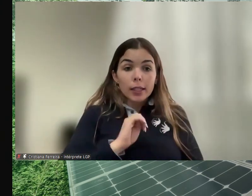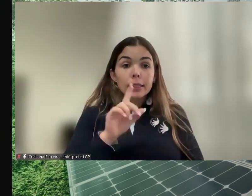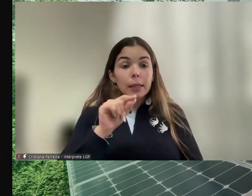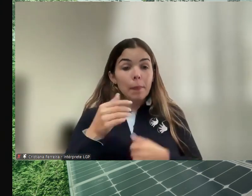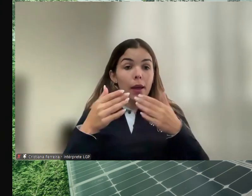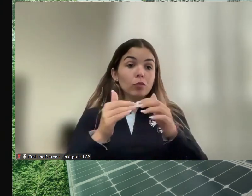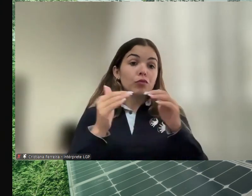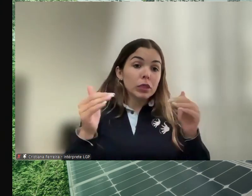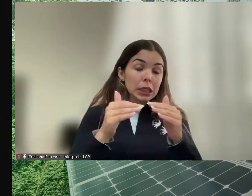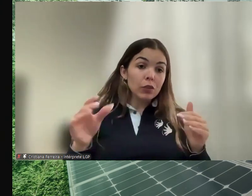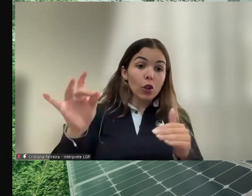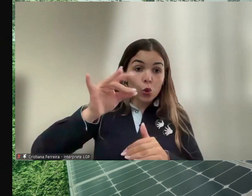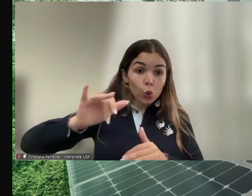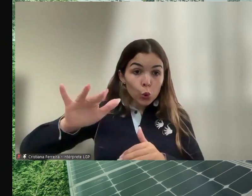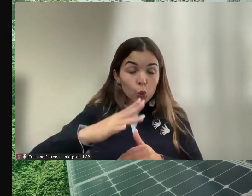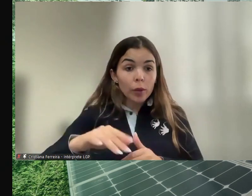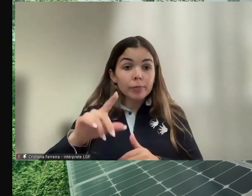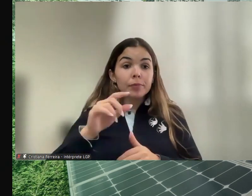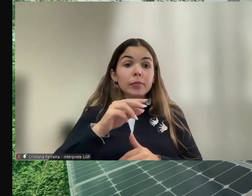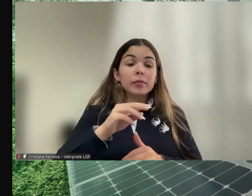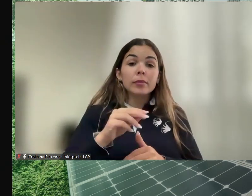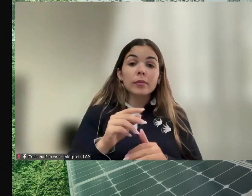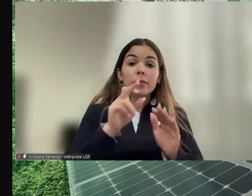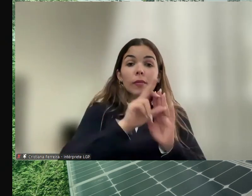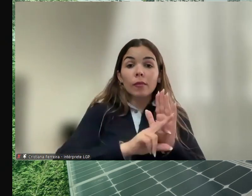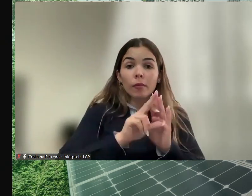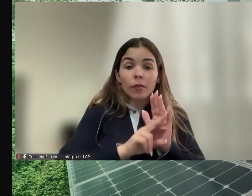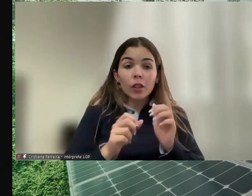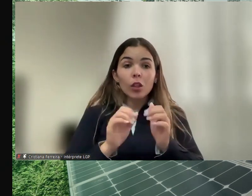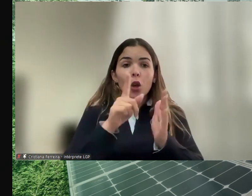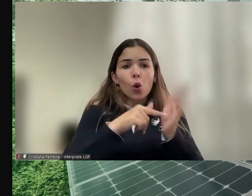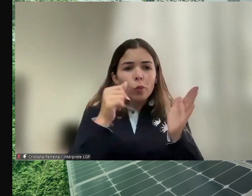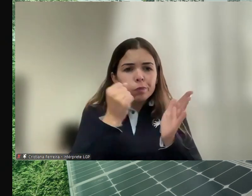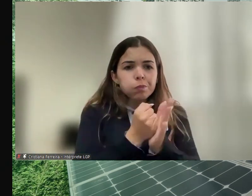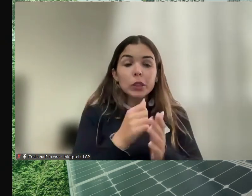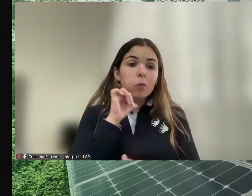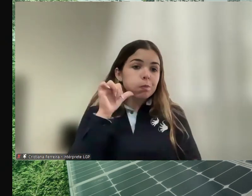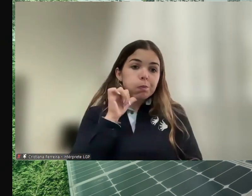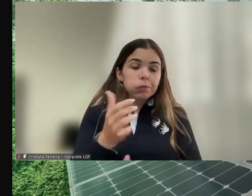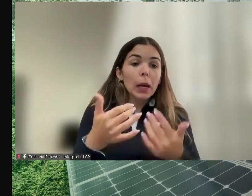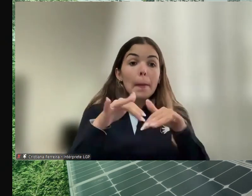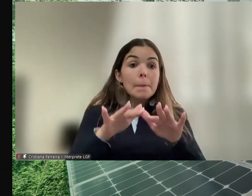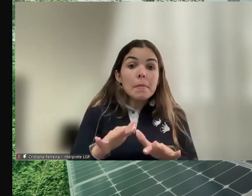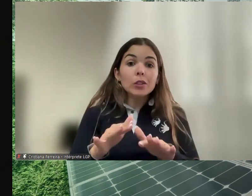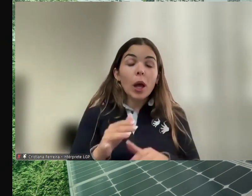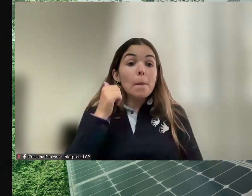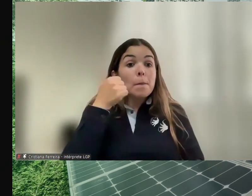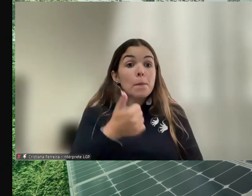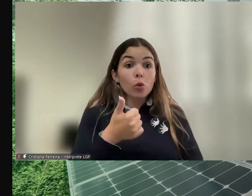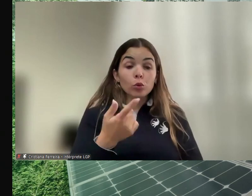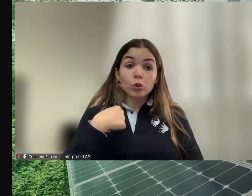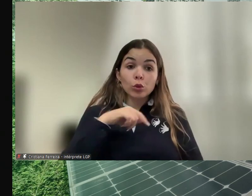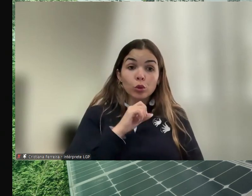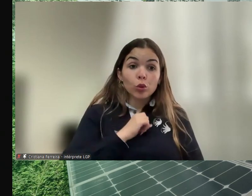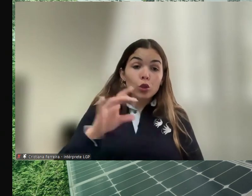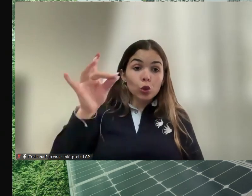nível regional. A métrica ainda não está completamente definida, como vos falei há pouco, mas temos que saber que a tenhamos a nível